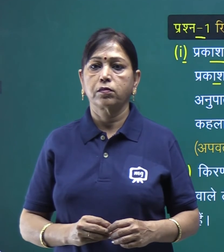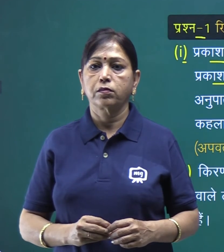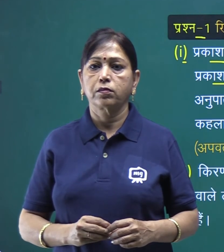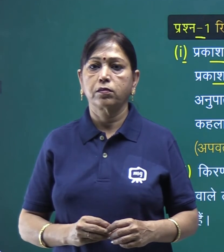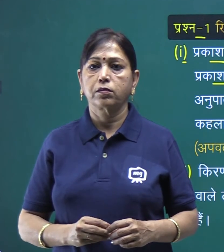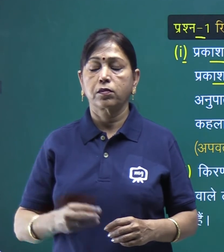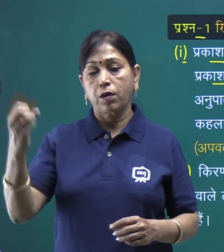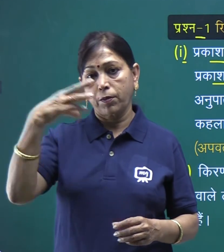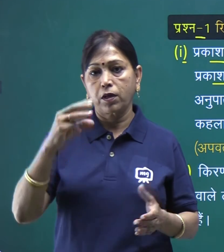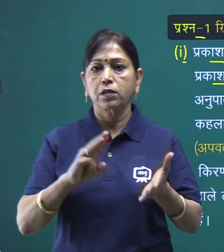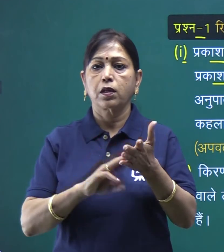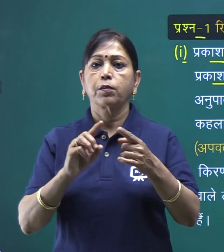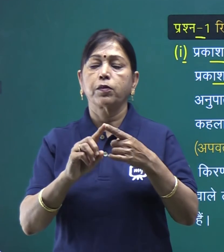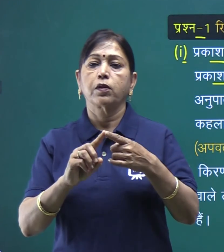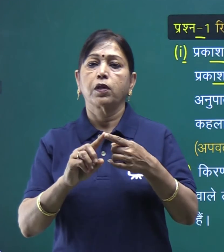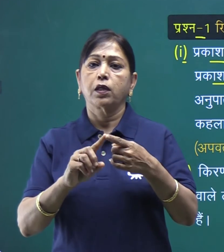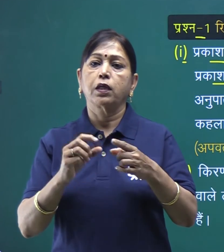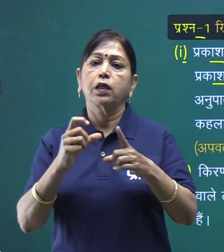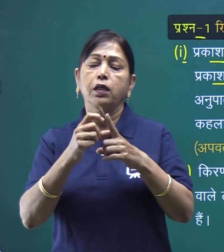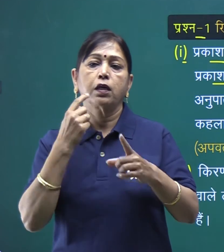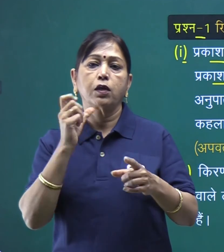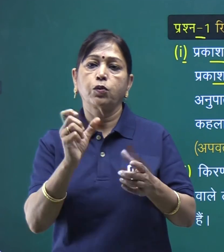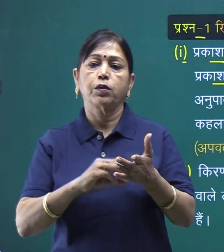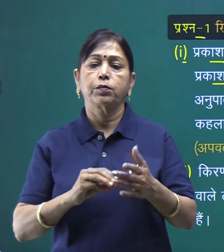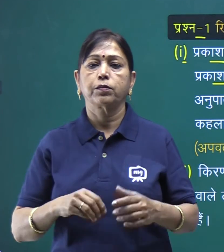प्रकाश के माध्यम में